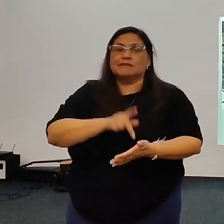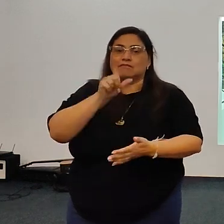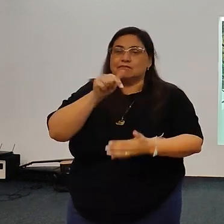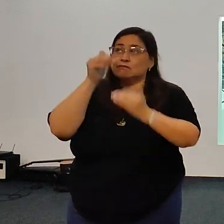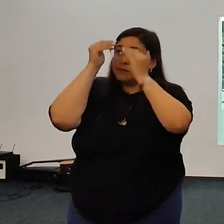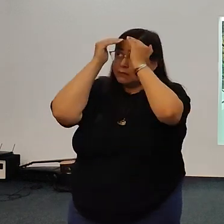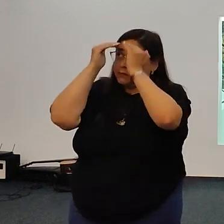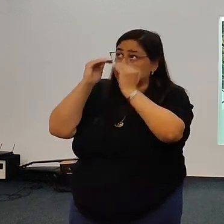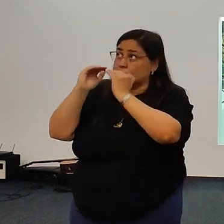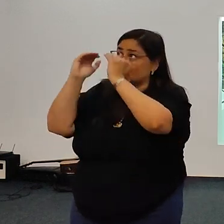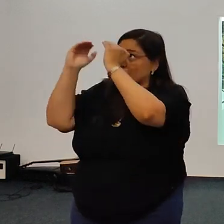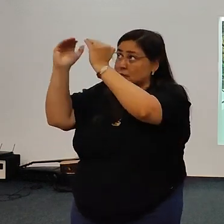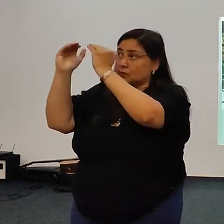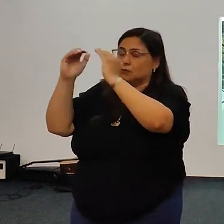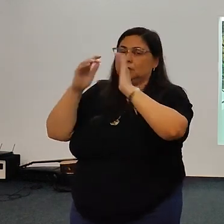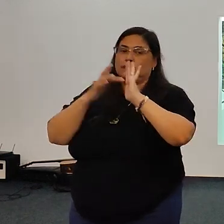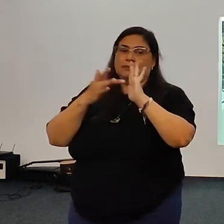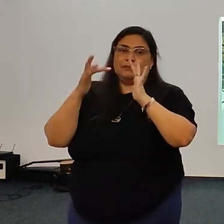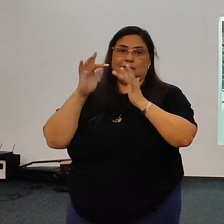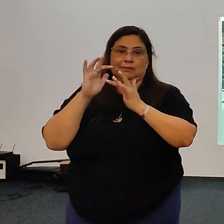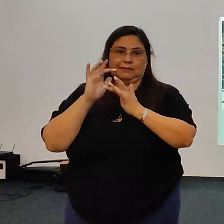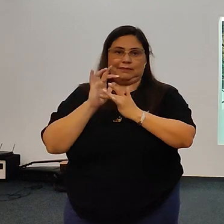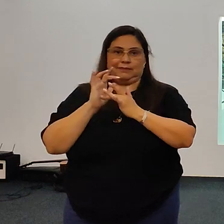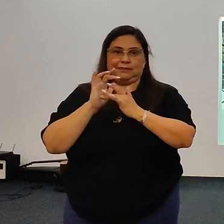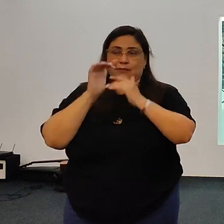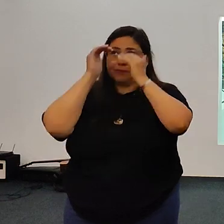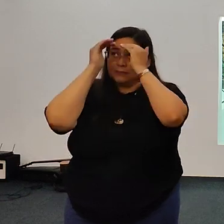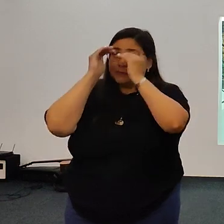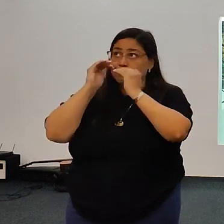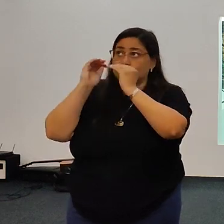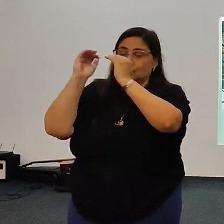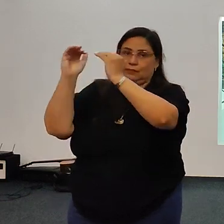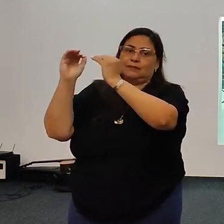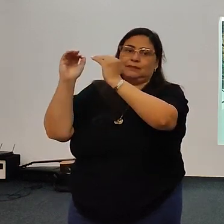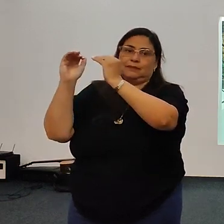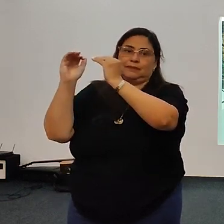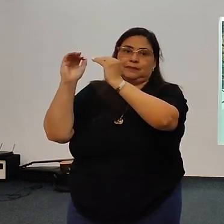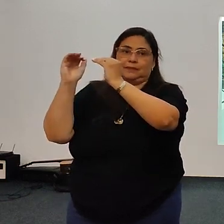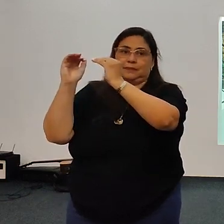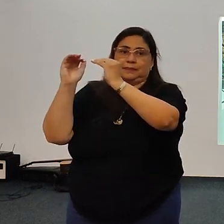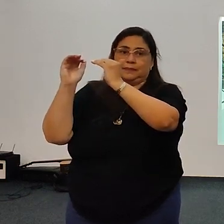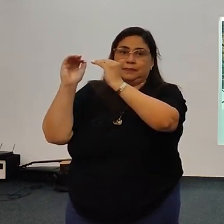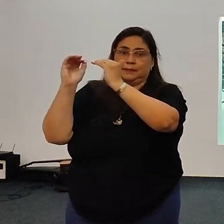que alguém nasceu de novo em Cristo, é a obediência ao seu Senhor.